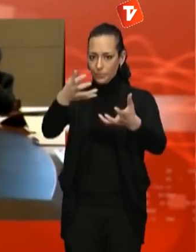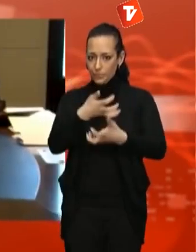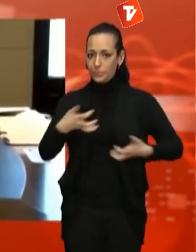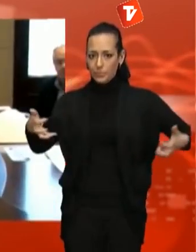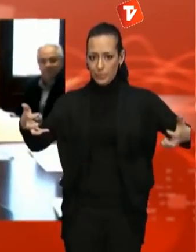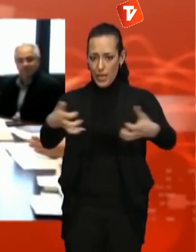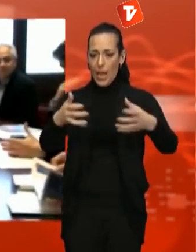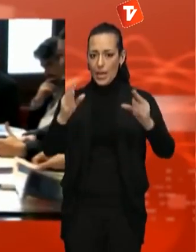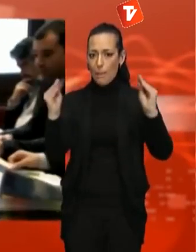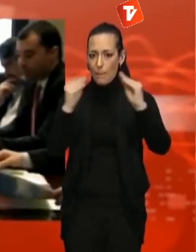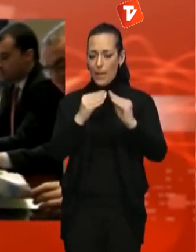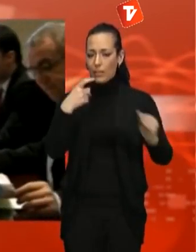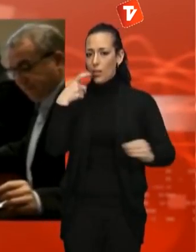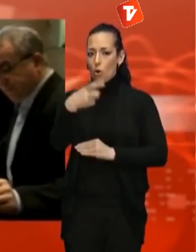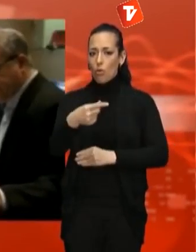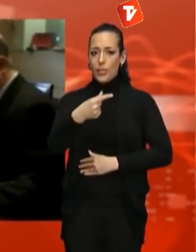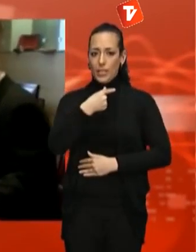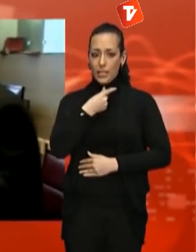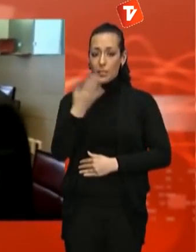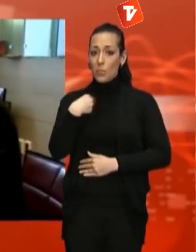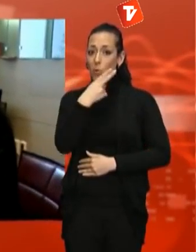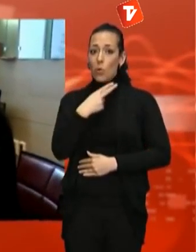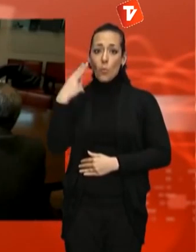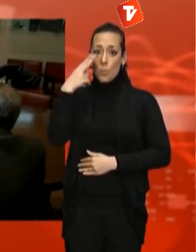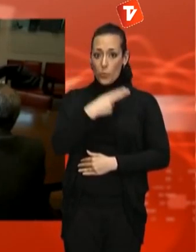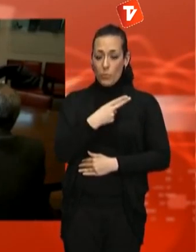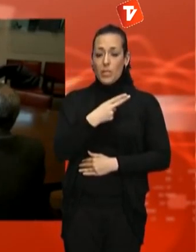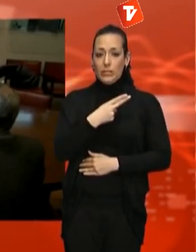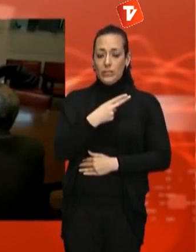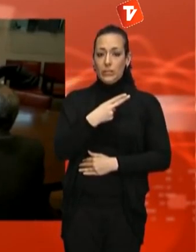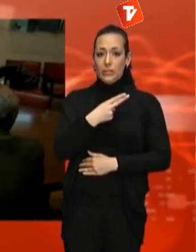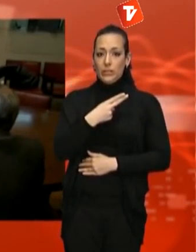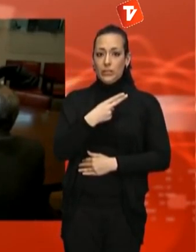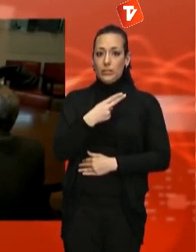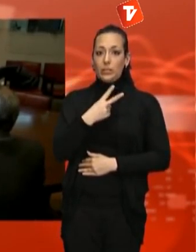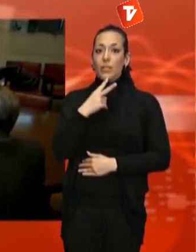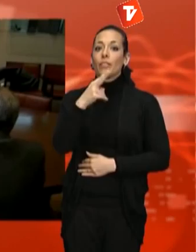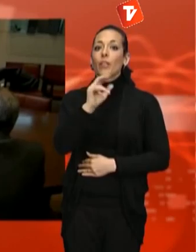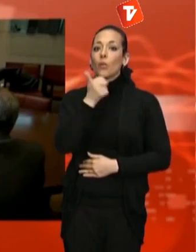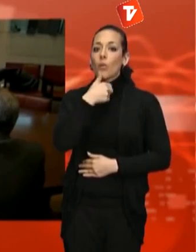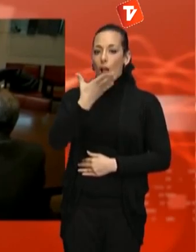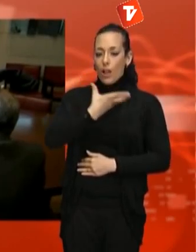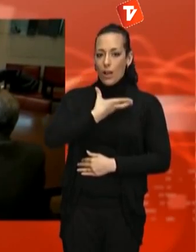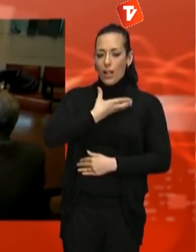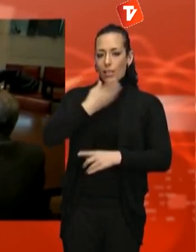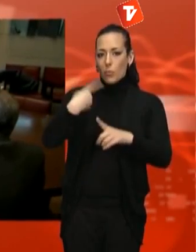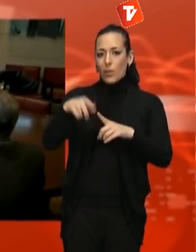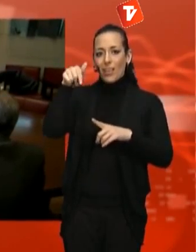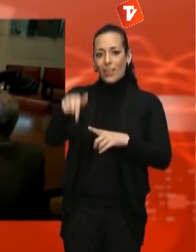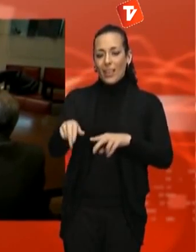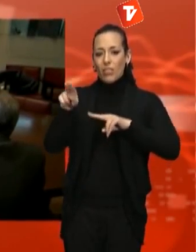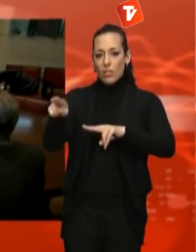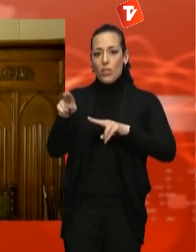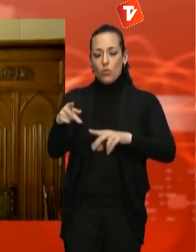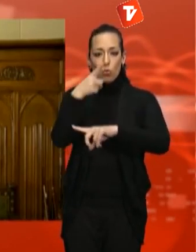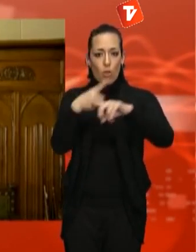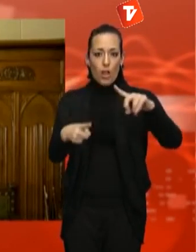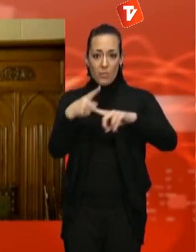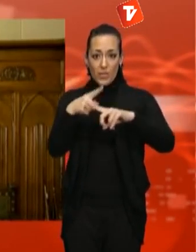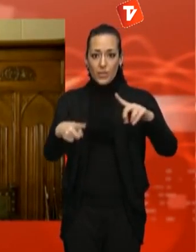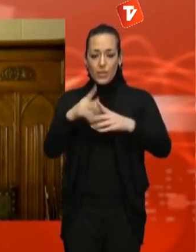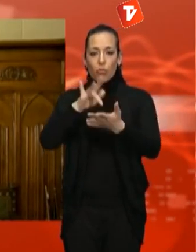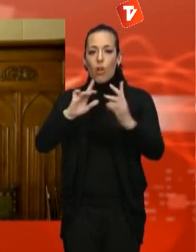contra la crisi. Aquest és el compromís que l'alcalde de Terrassa ha arrencat del president en una reunió celebrada aquest dijous al migdia a Barcelona. El